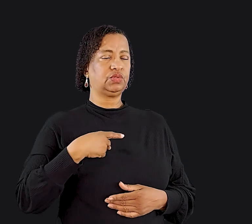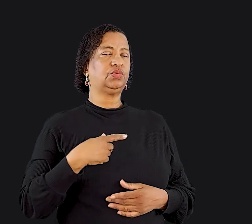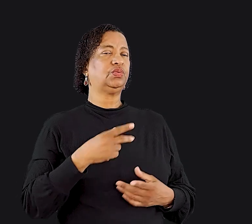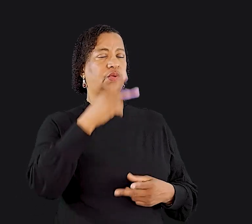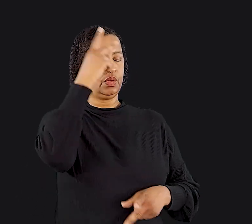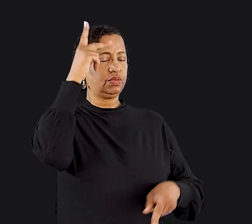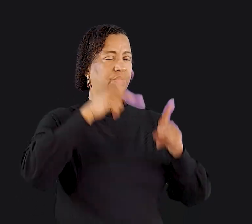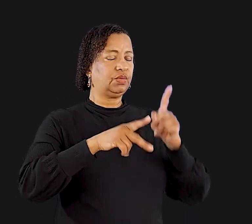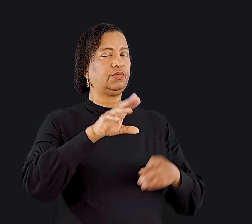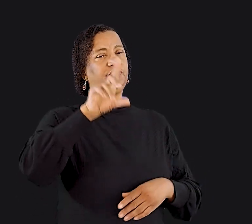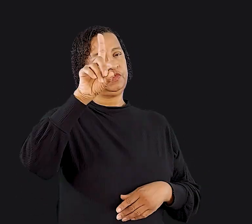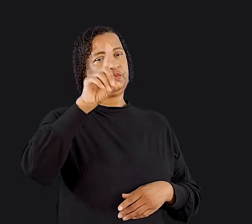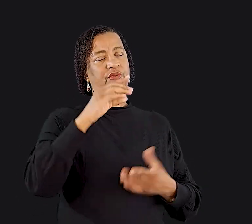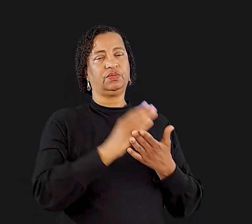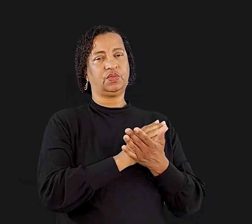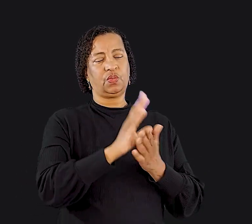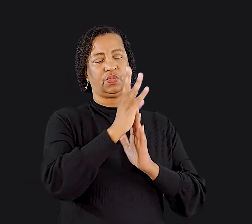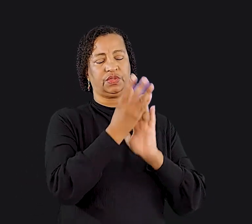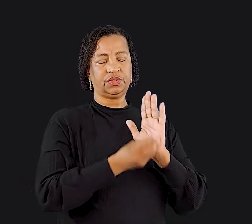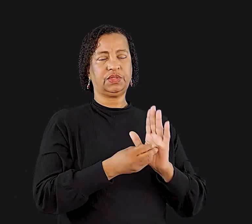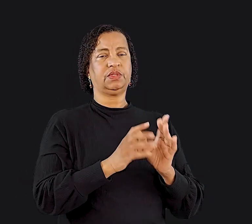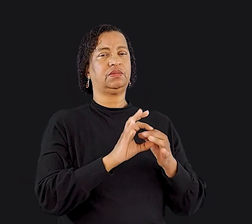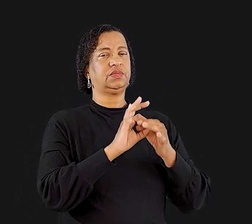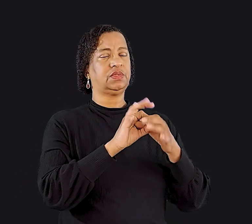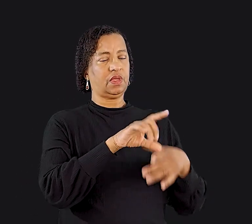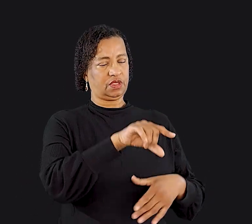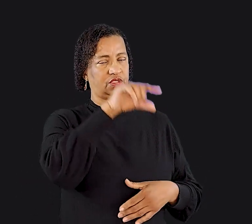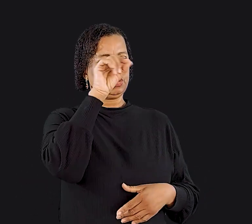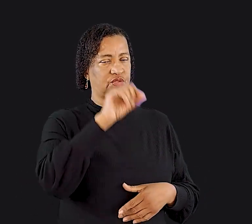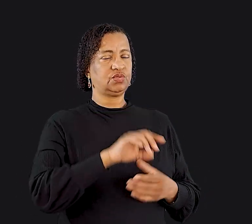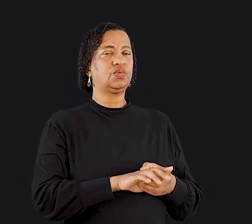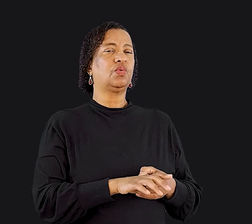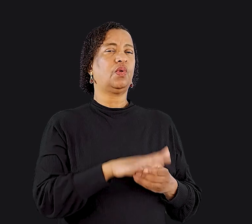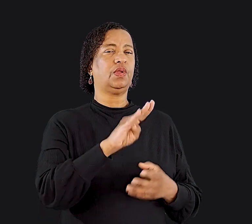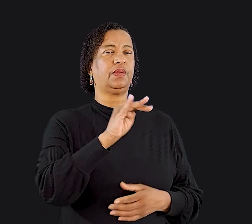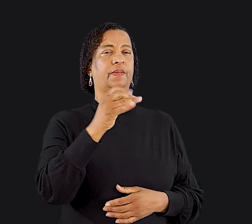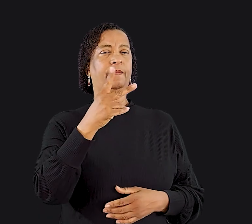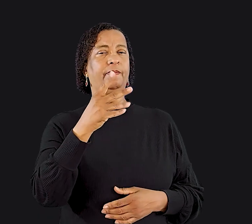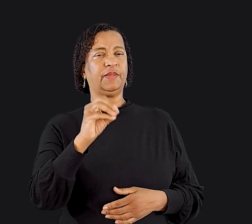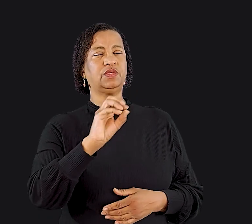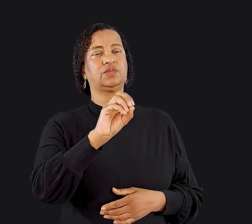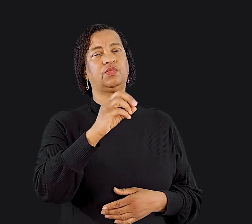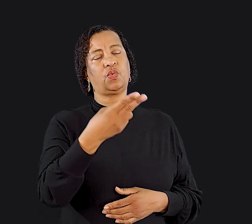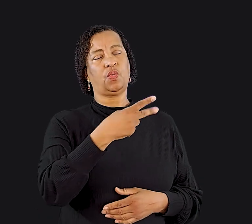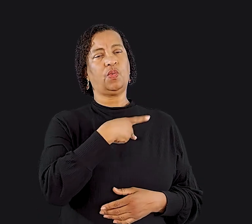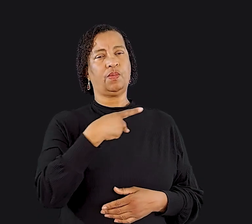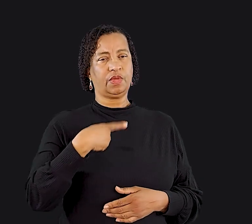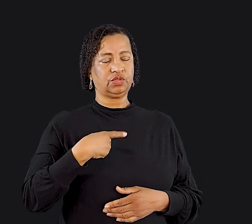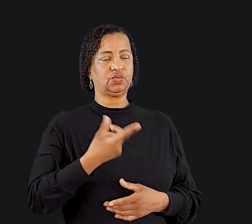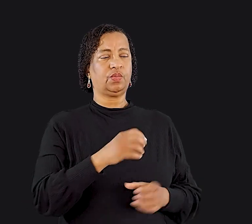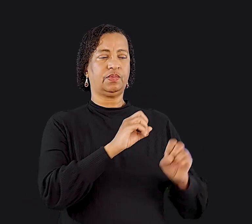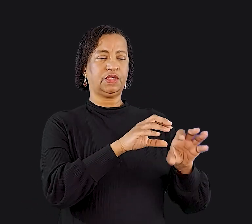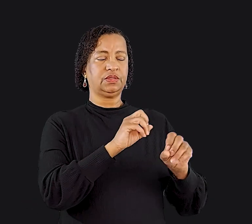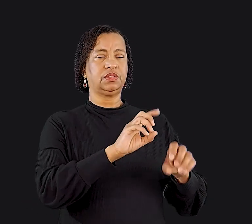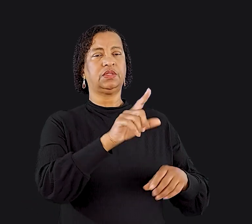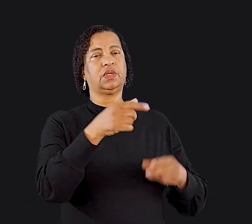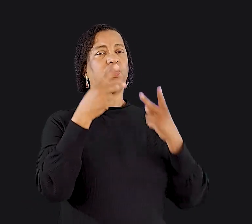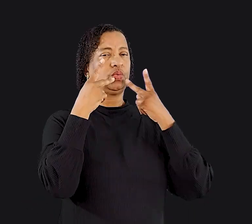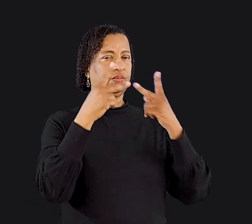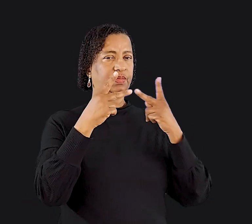Deus. Algumas igrejas designam um pastor ou bispo para pastorear e supervisionar e outro para pregar e ensinar. De acordo